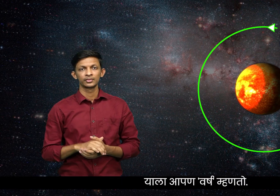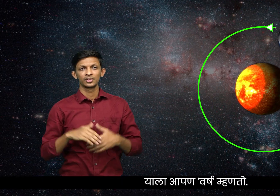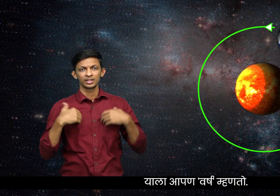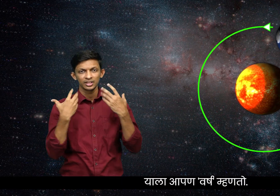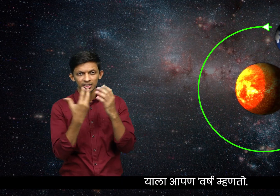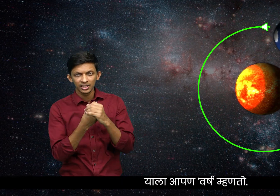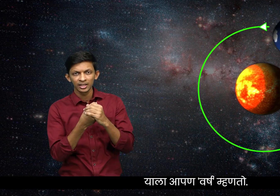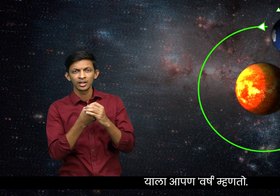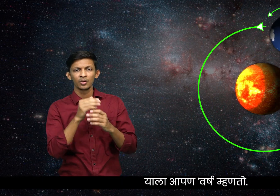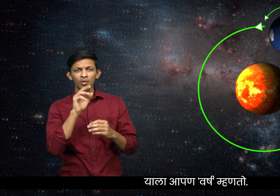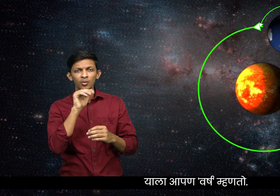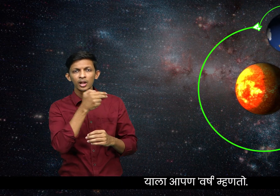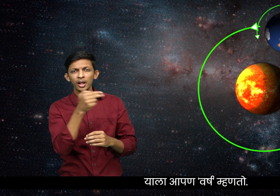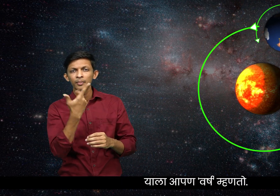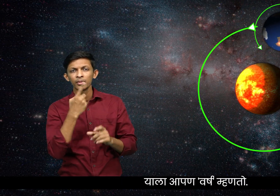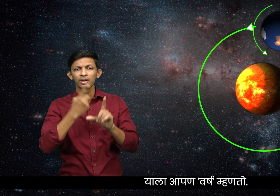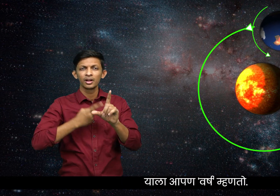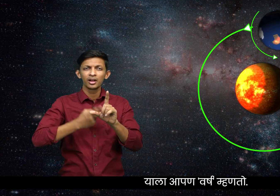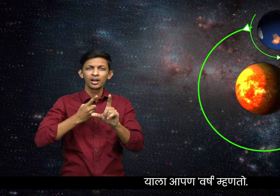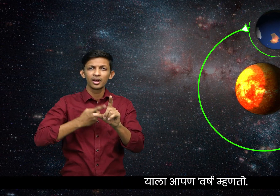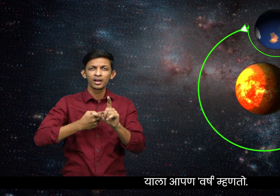वर्ष म्हणते.